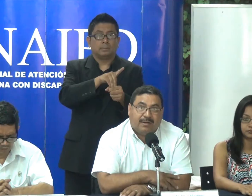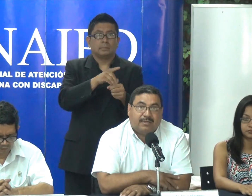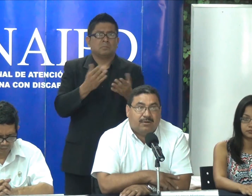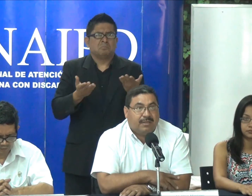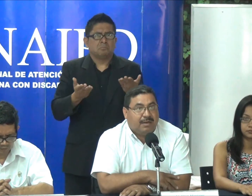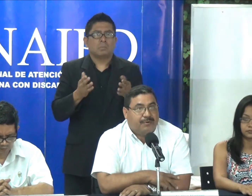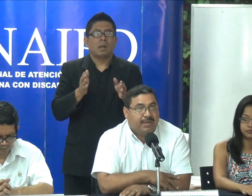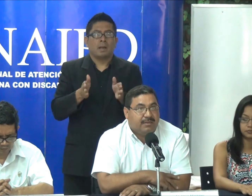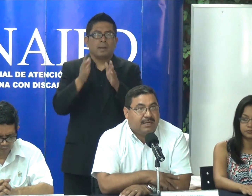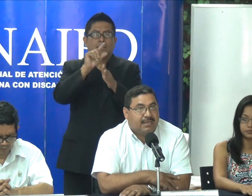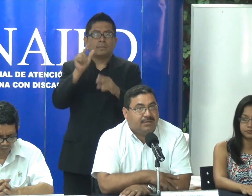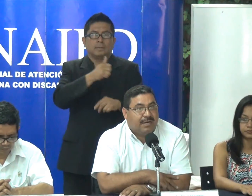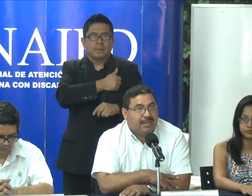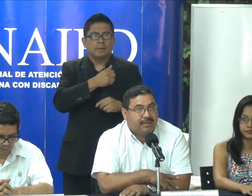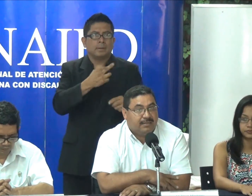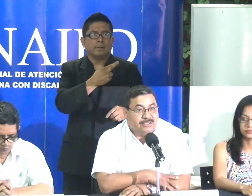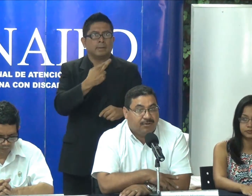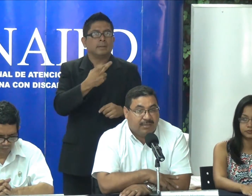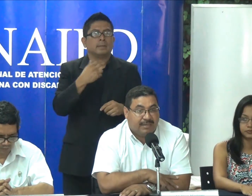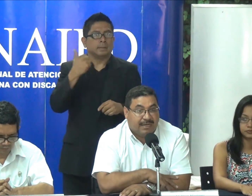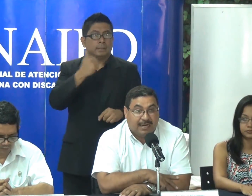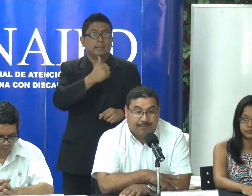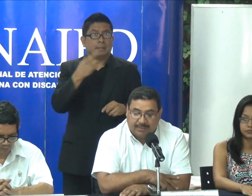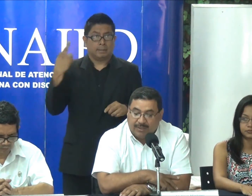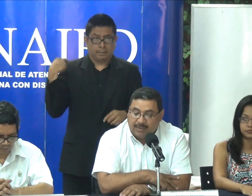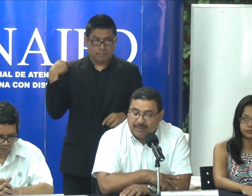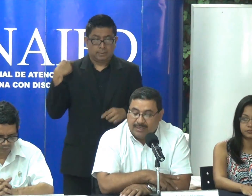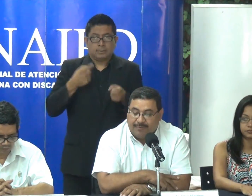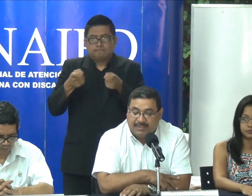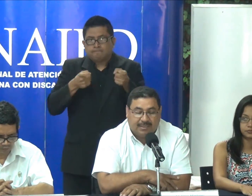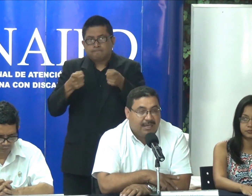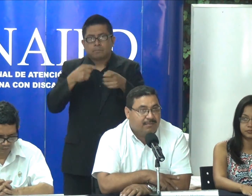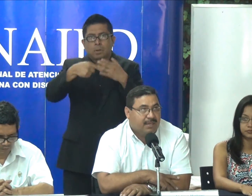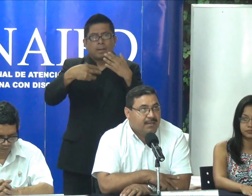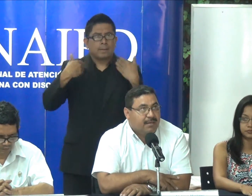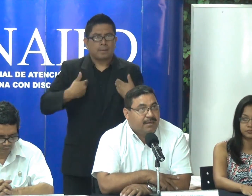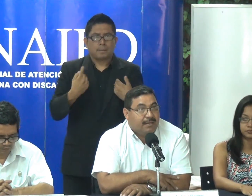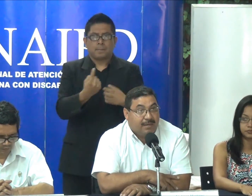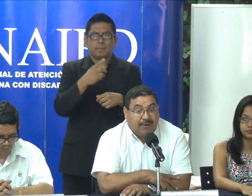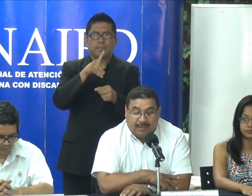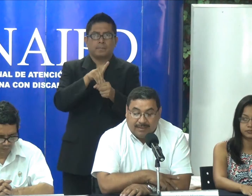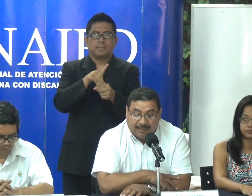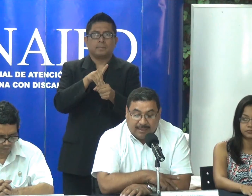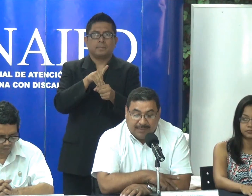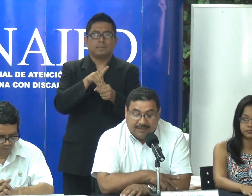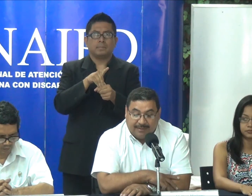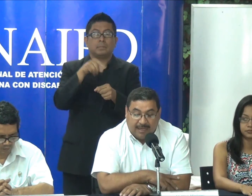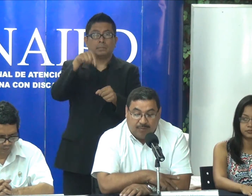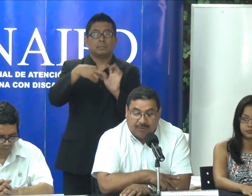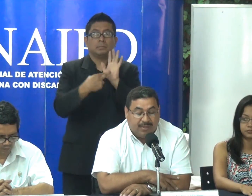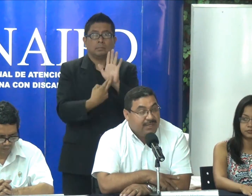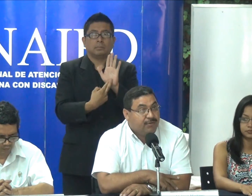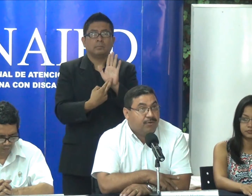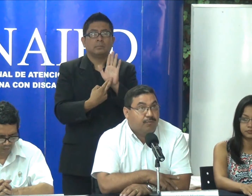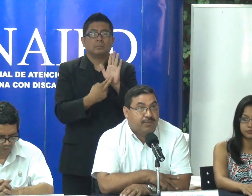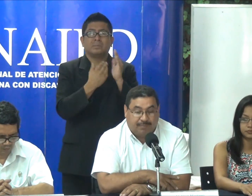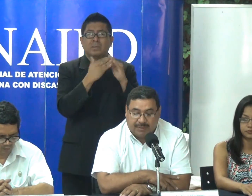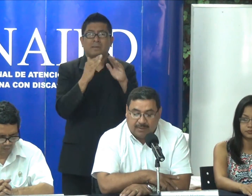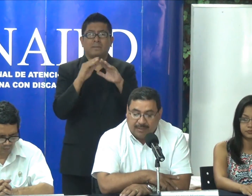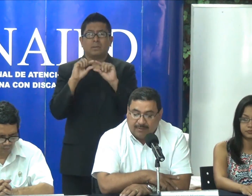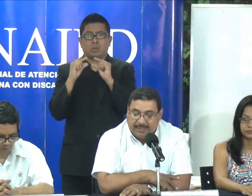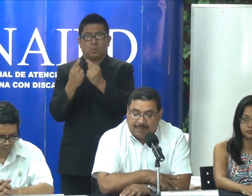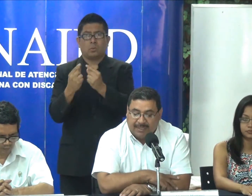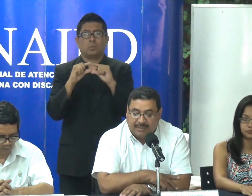como ente rector de la Política Nacional de Atención Integral a Personas con Discapacidad, el cual está representado por diversos grupos